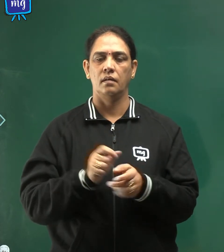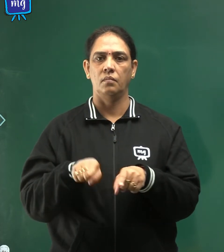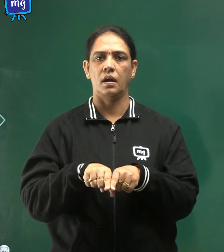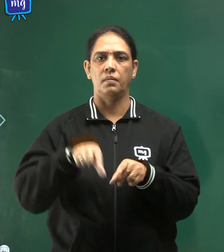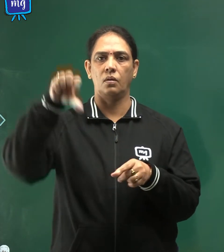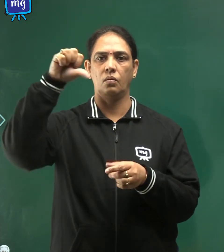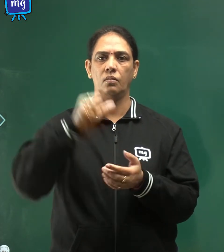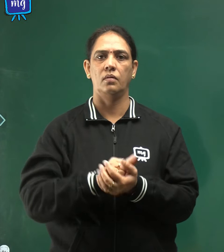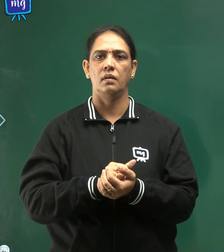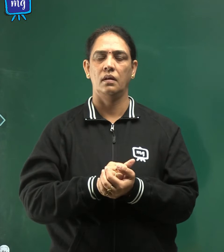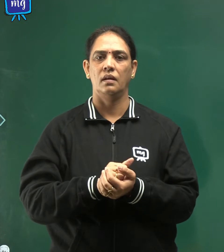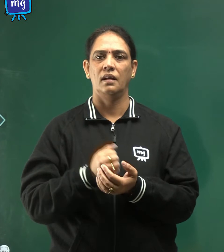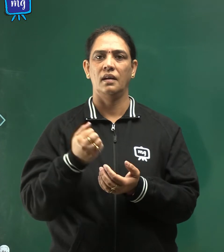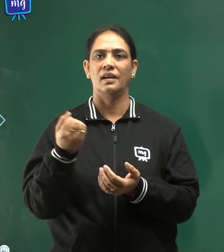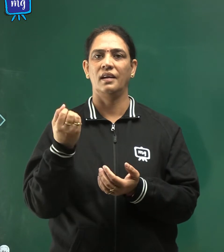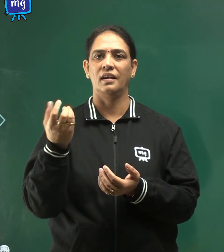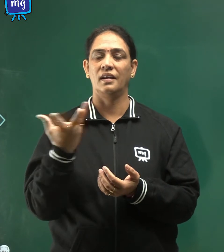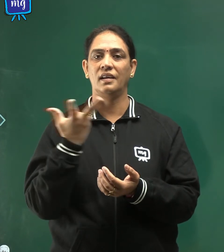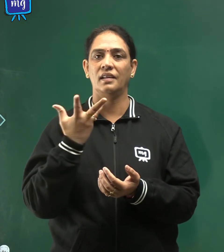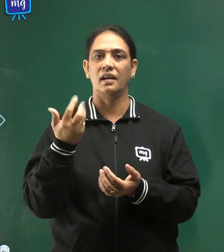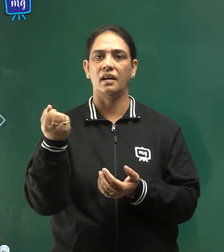9 कितने का वर्ग है?